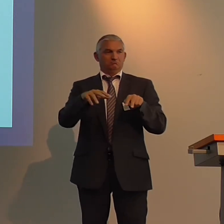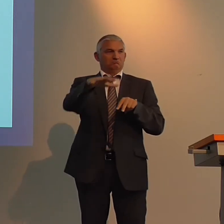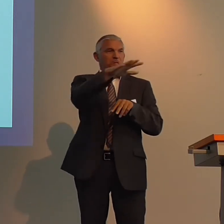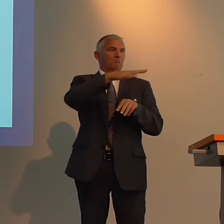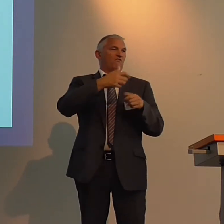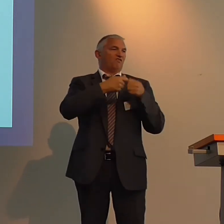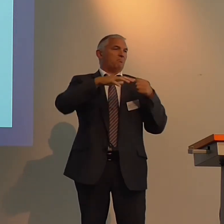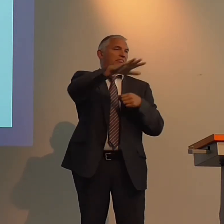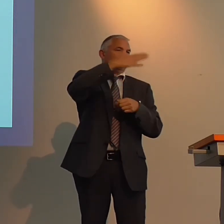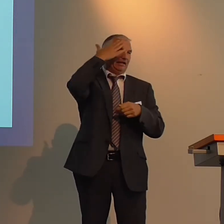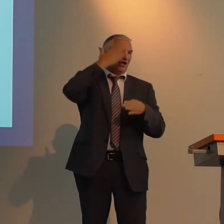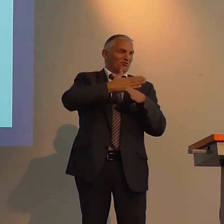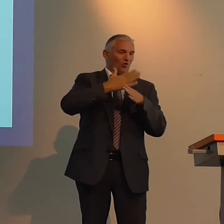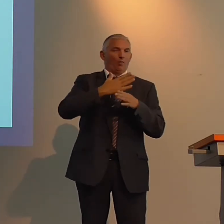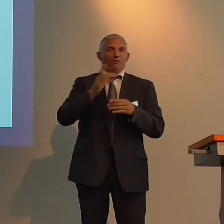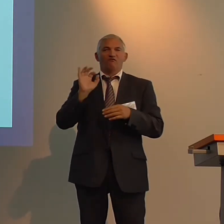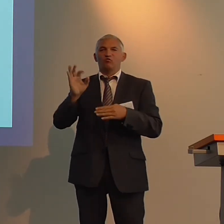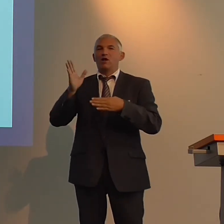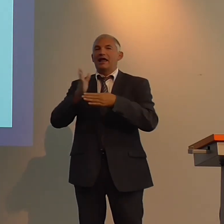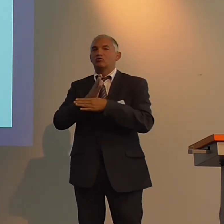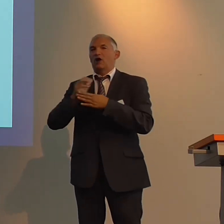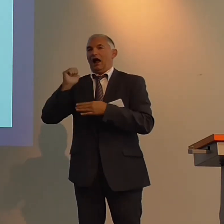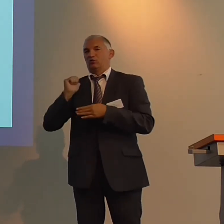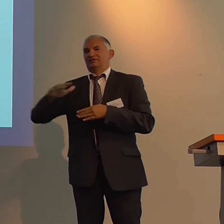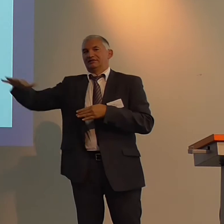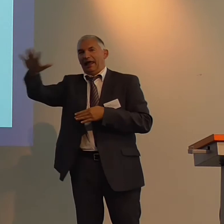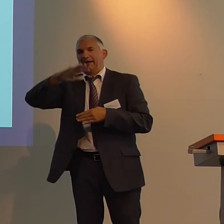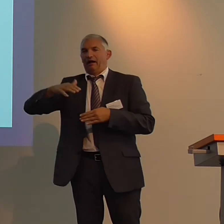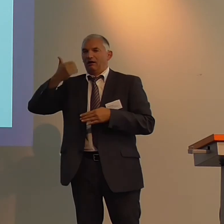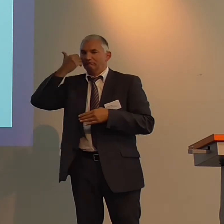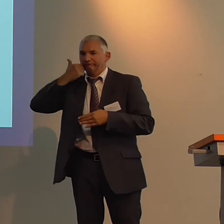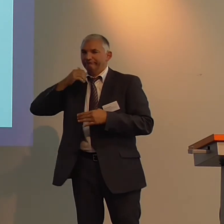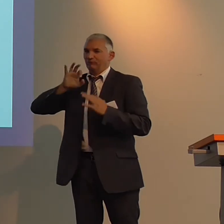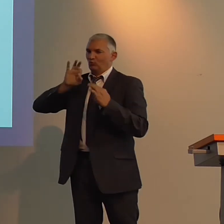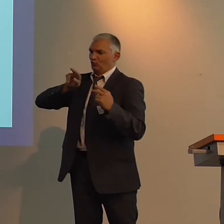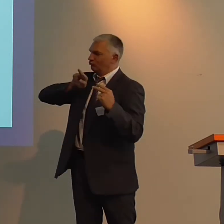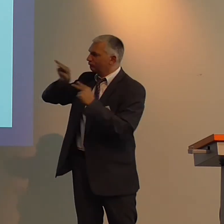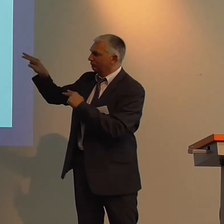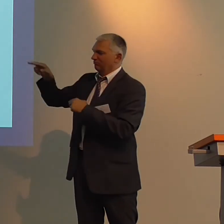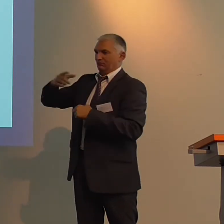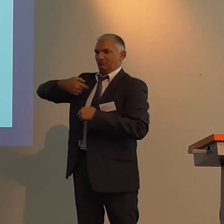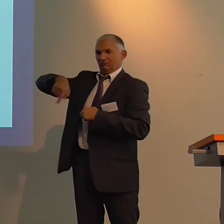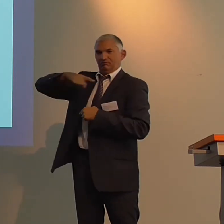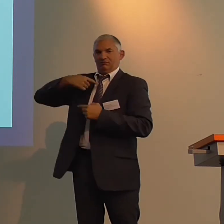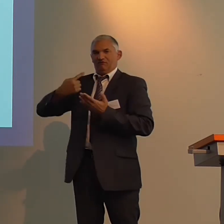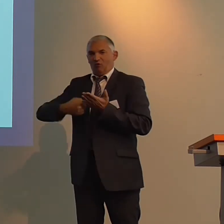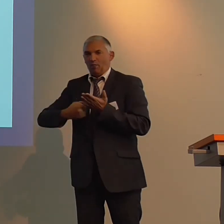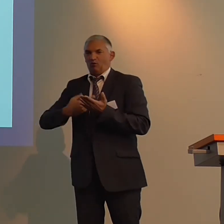Verbandssicht, wo wir im Moment auch stehen. Ich denke, die Verbände, die hier dabei sind, die kennen das auch, aber für die Entscheidungsträger ist das sicherlich gut, nochmal zu